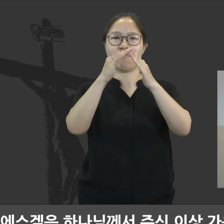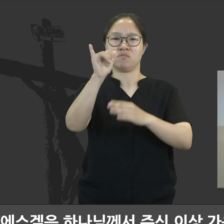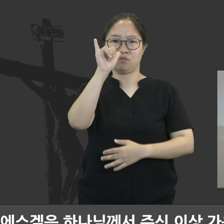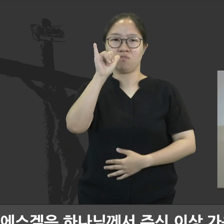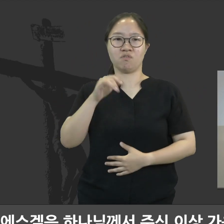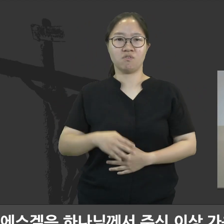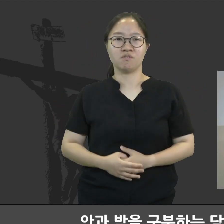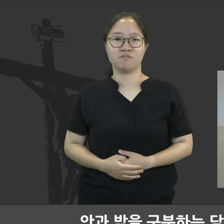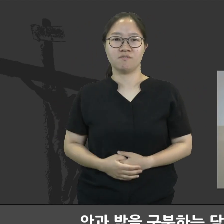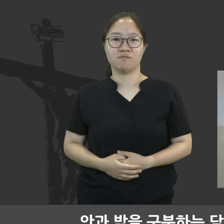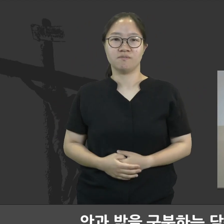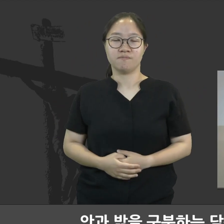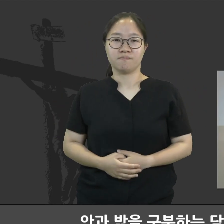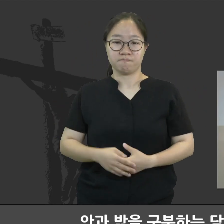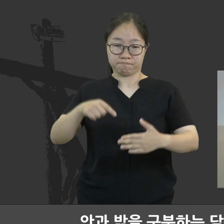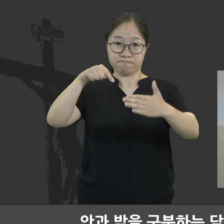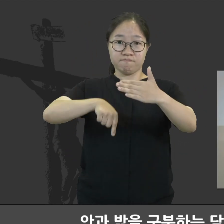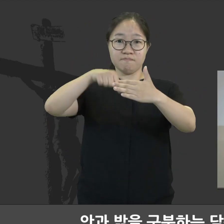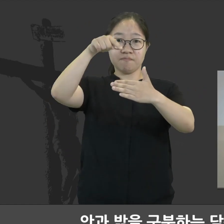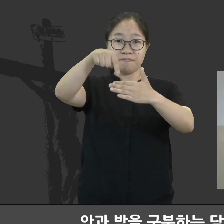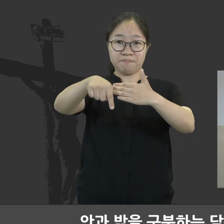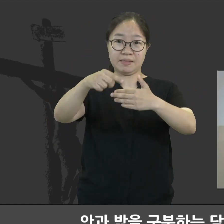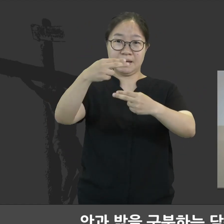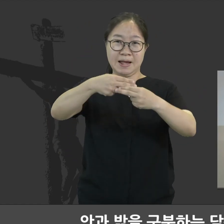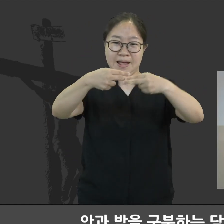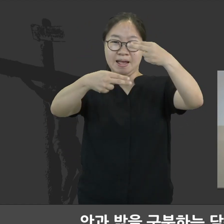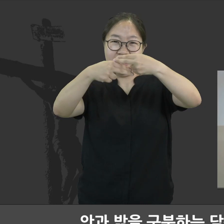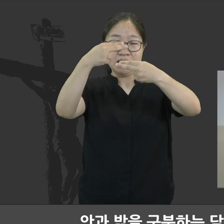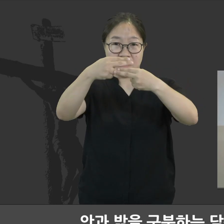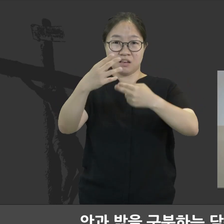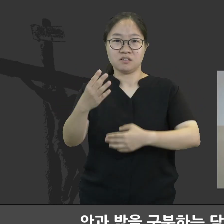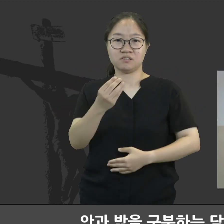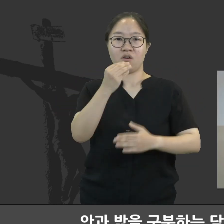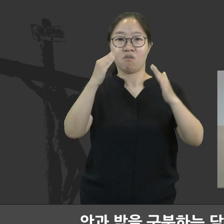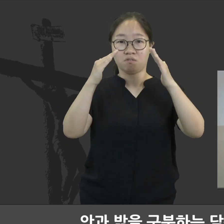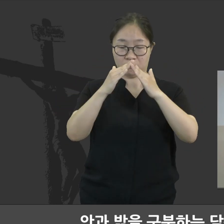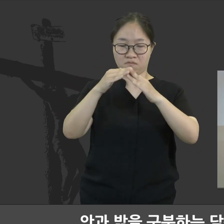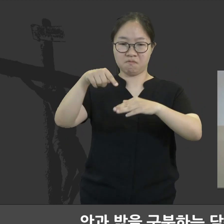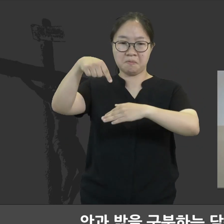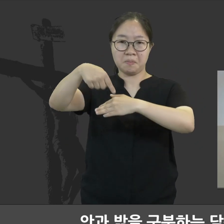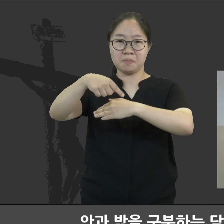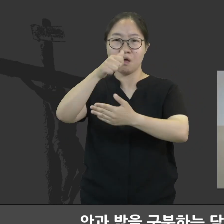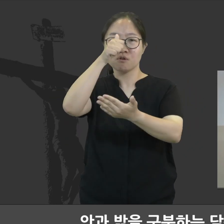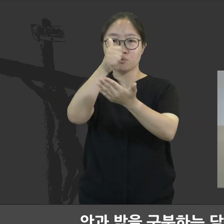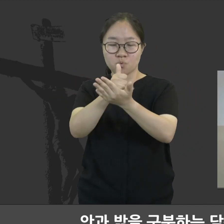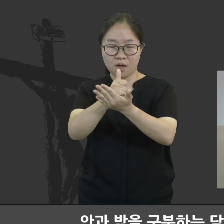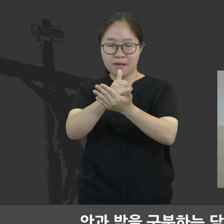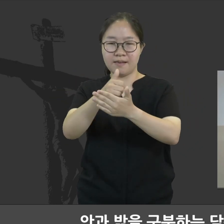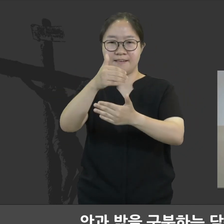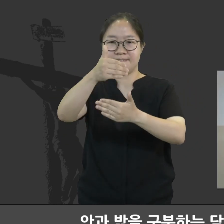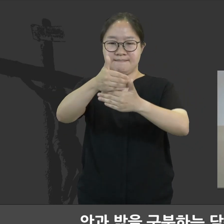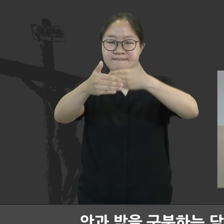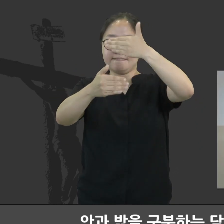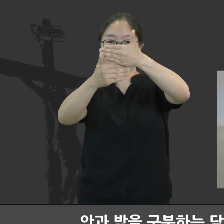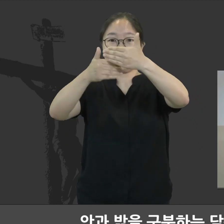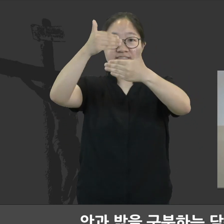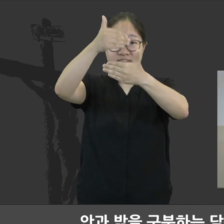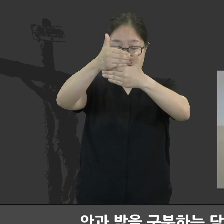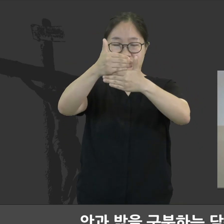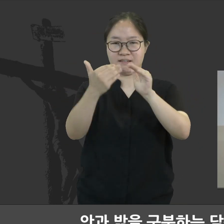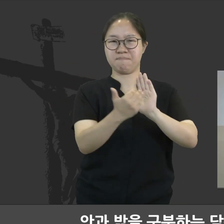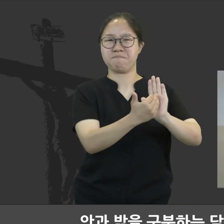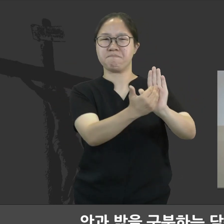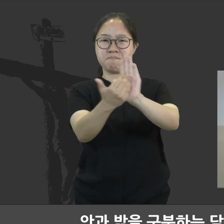봅니다. 안과 밖을 구분하는 담은 거룩한 성전과 성전 외부의 부정한 것 사이에